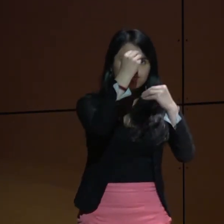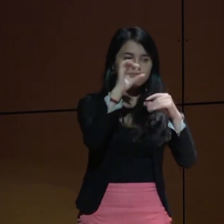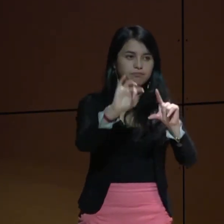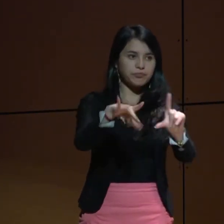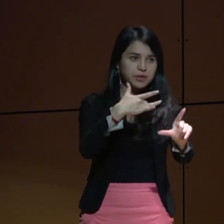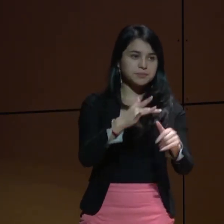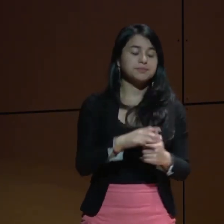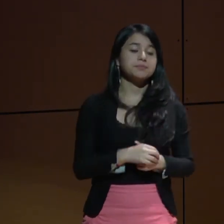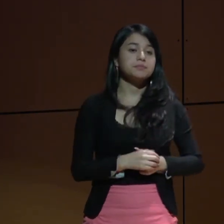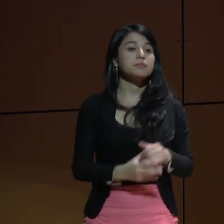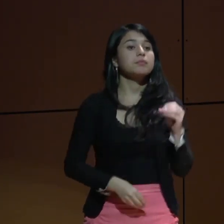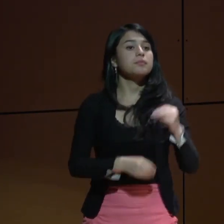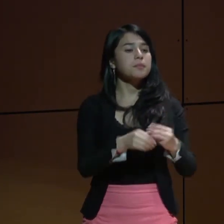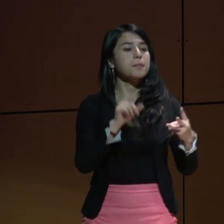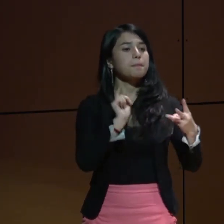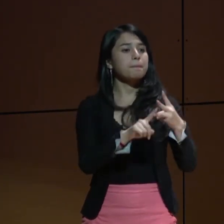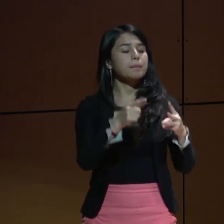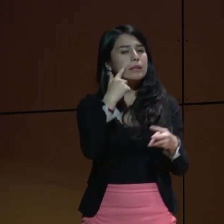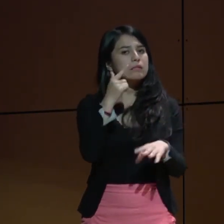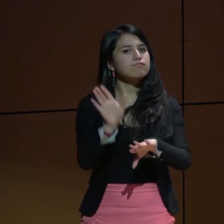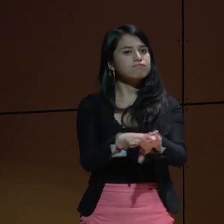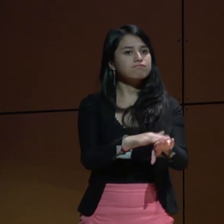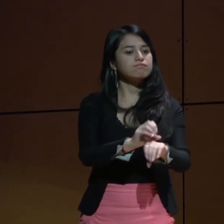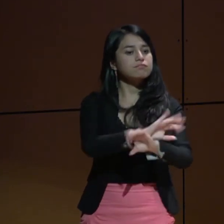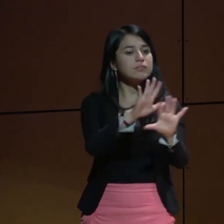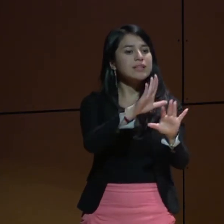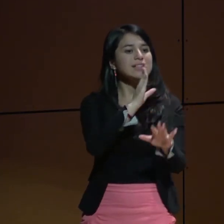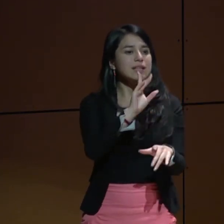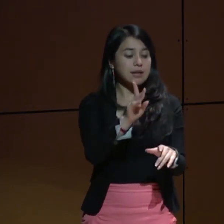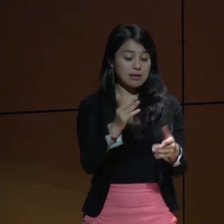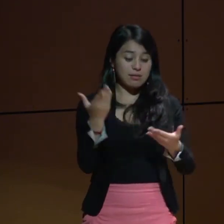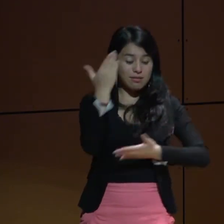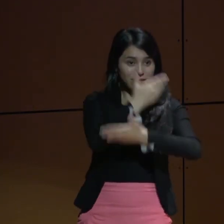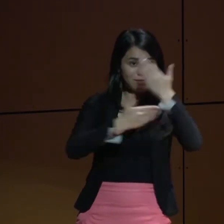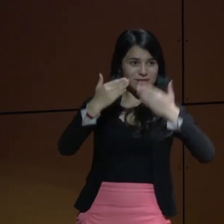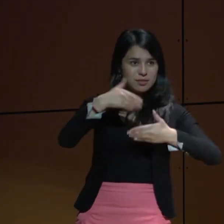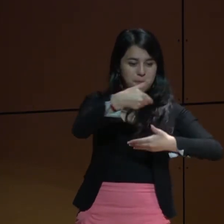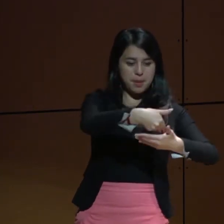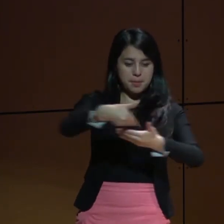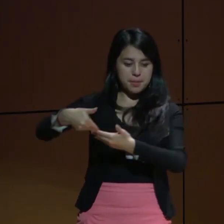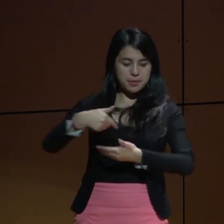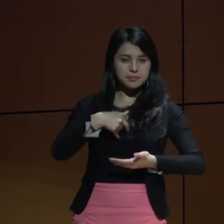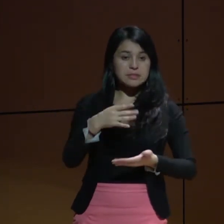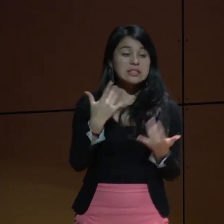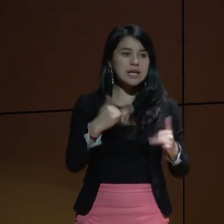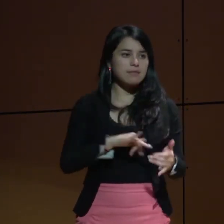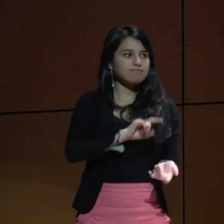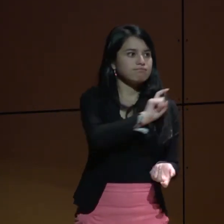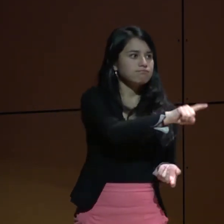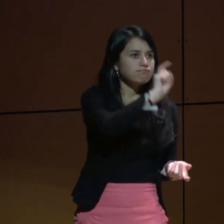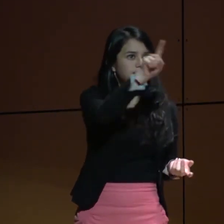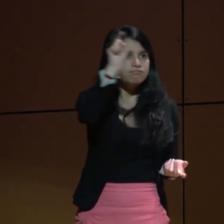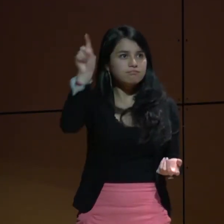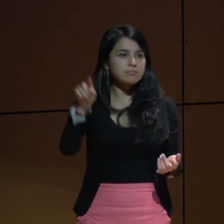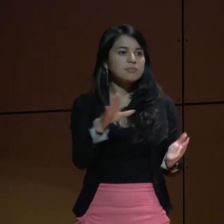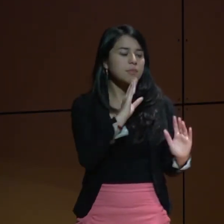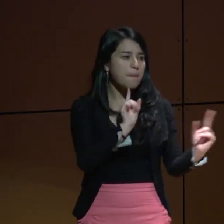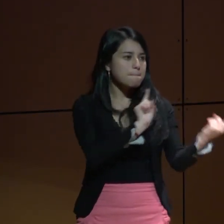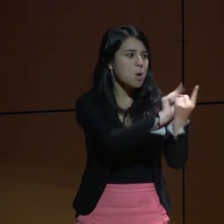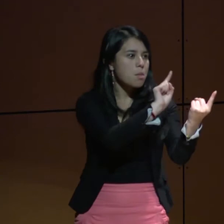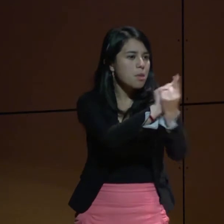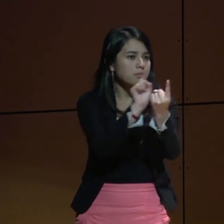Hay que destacar que los evaluadores del premio han visitado 530 maestros